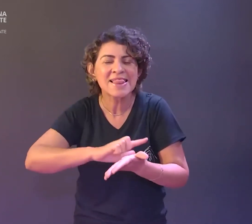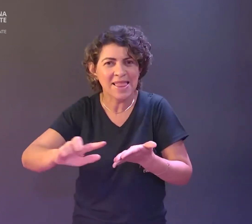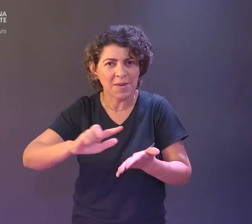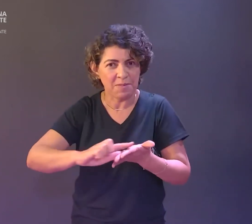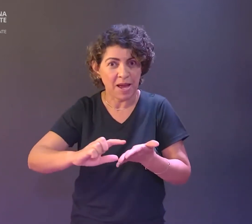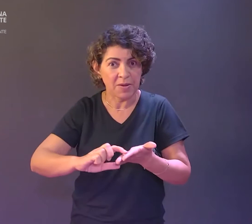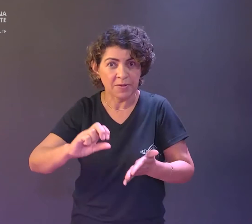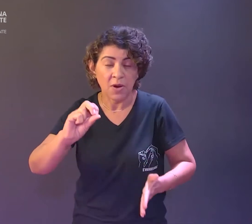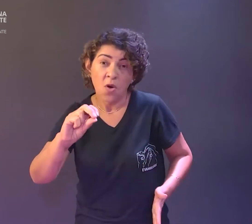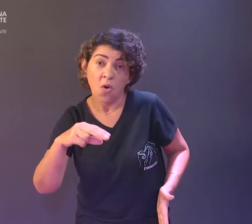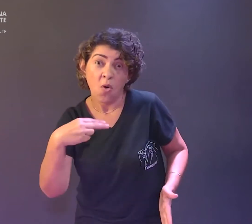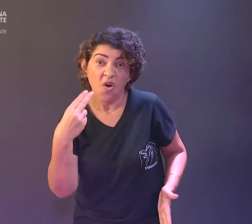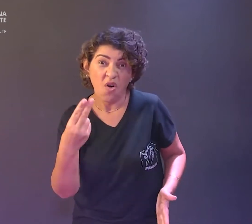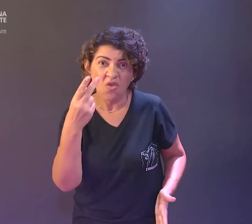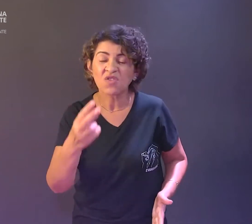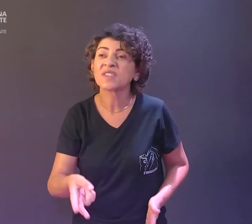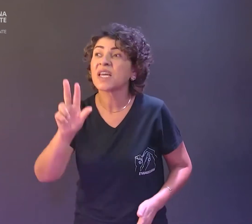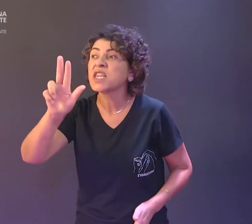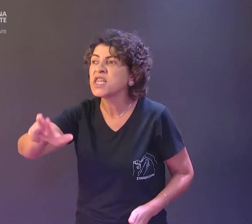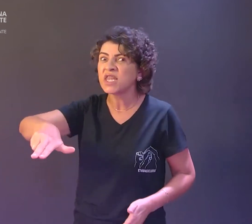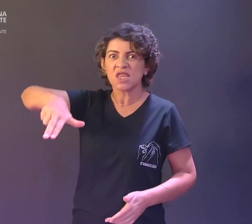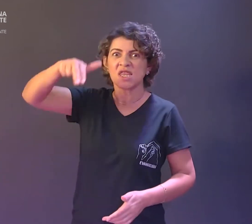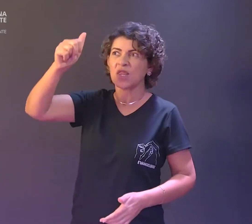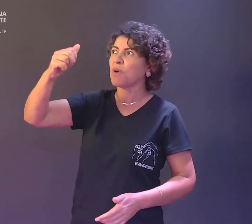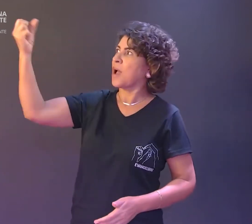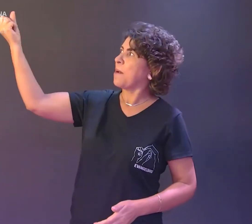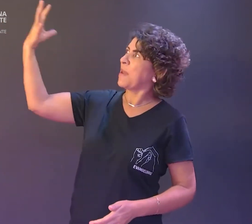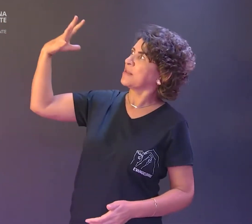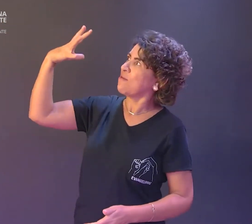de Deus todas as bênçãos que Ele pode dar.